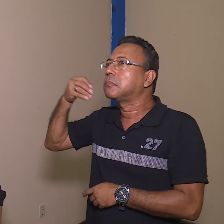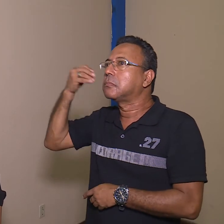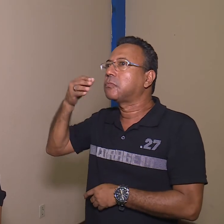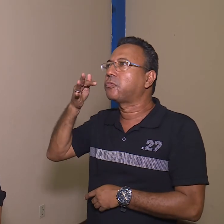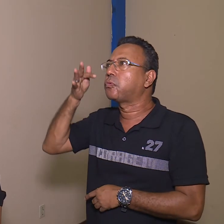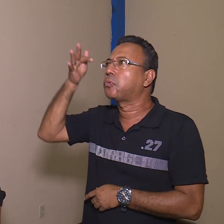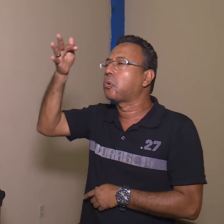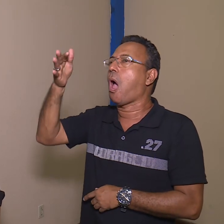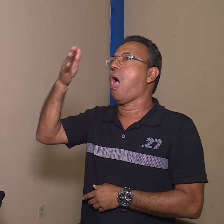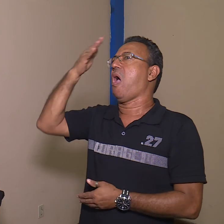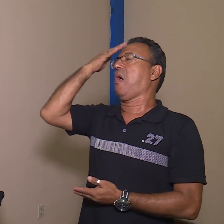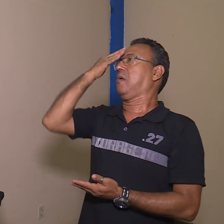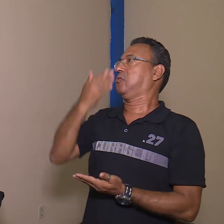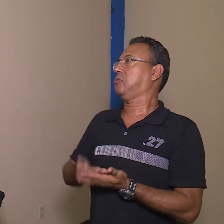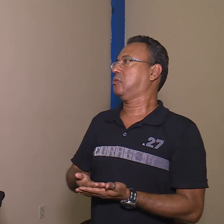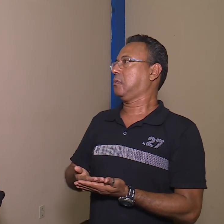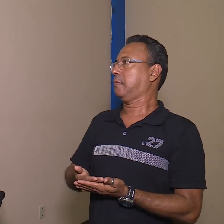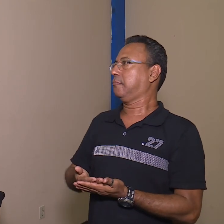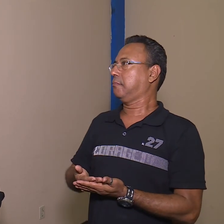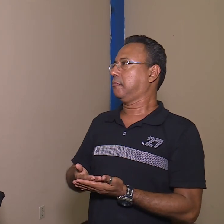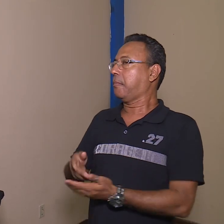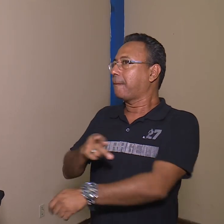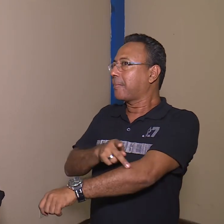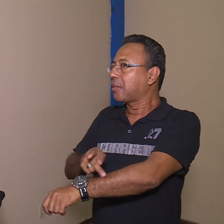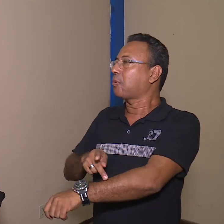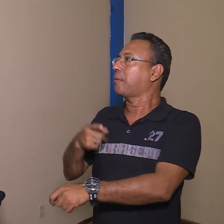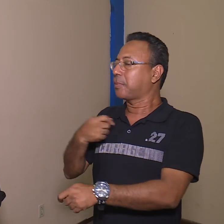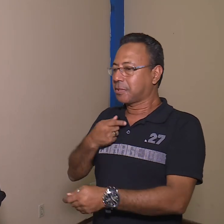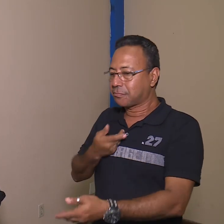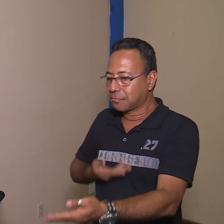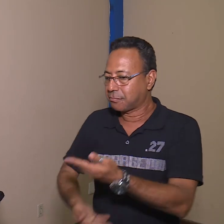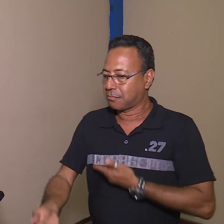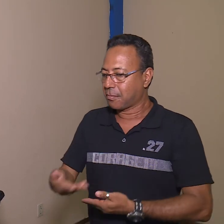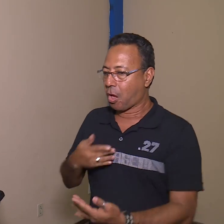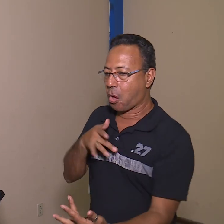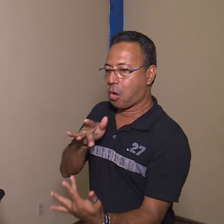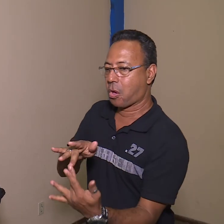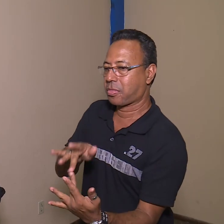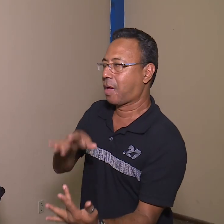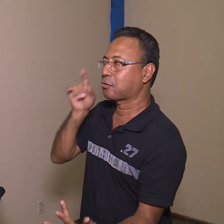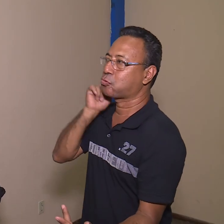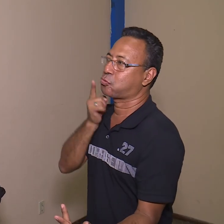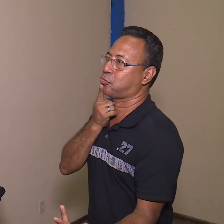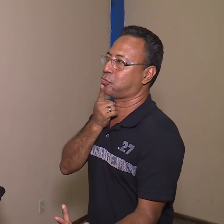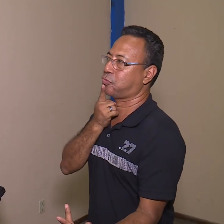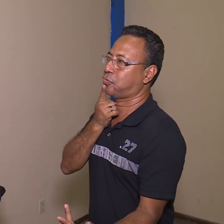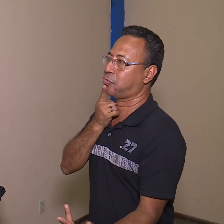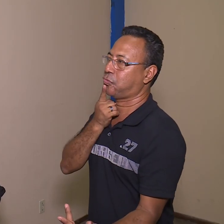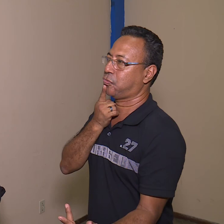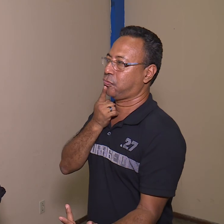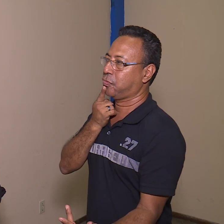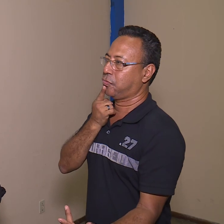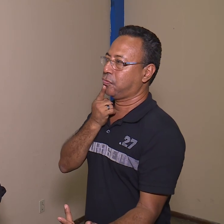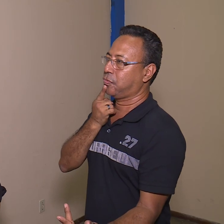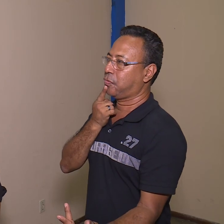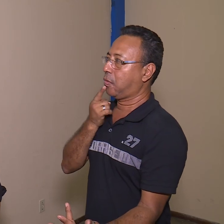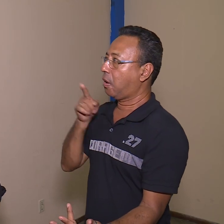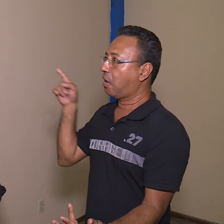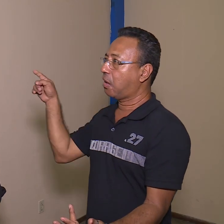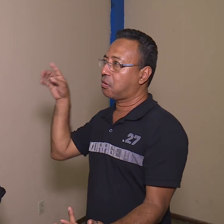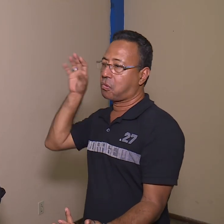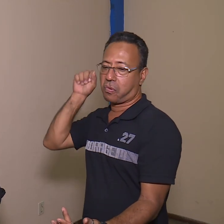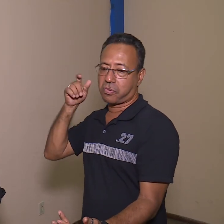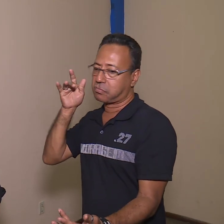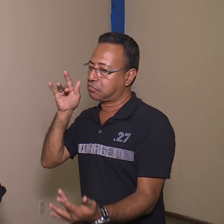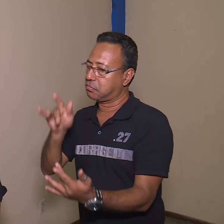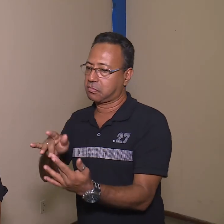né? Tem intérprete, né? Teve intérprete na prova, passei, me tornei professor. É muito importante,